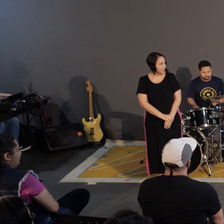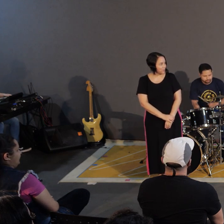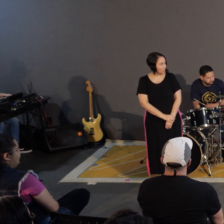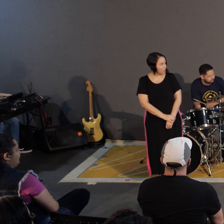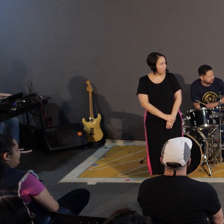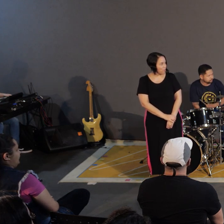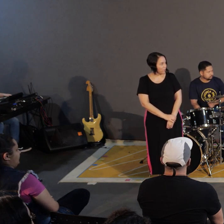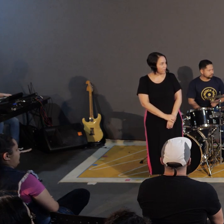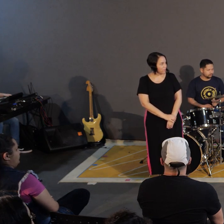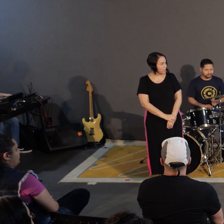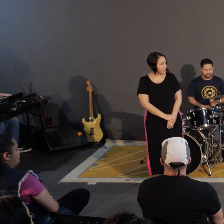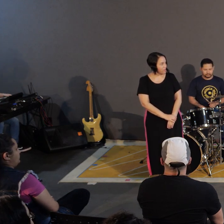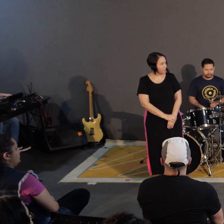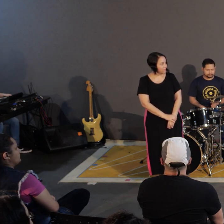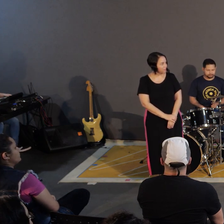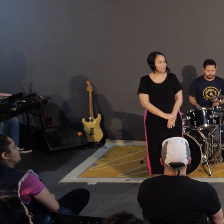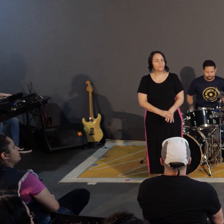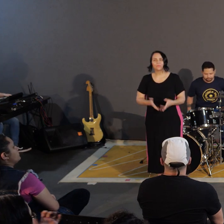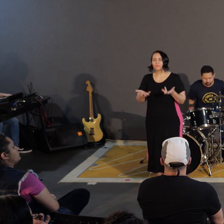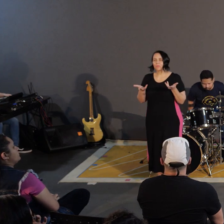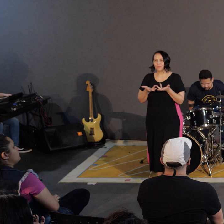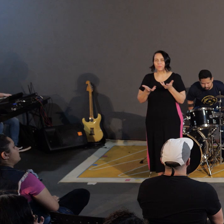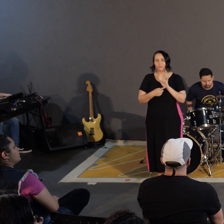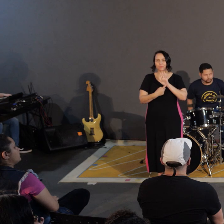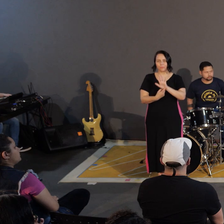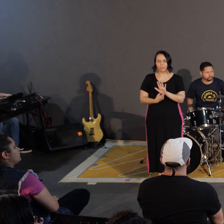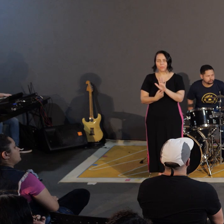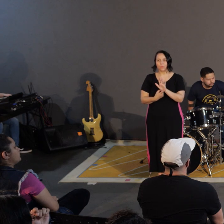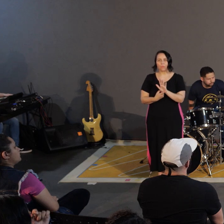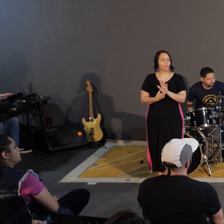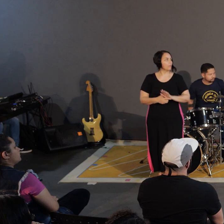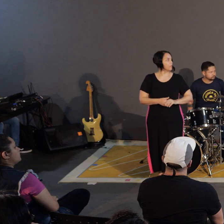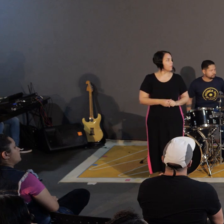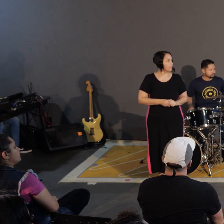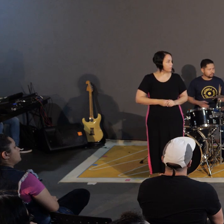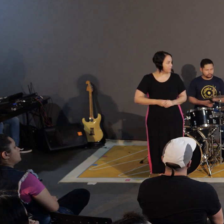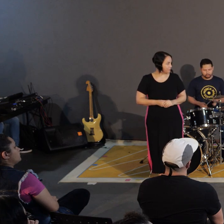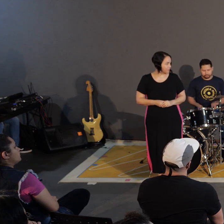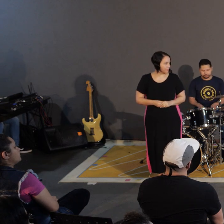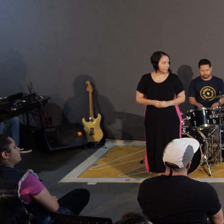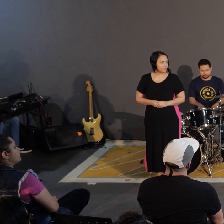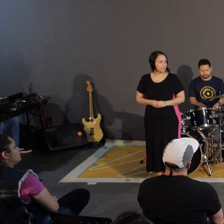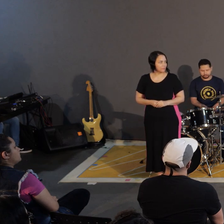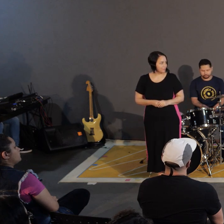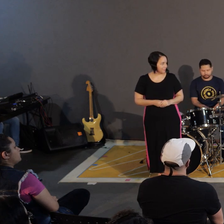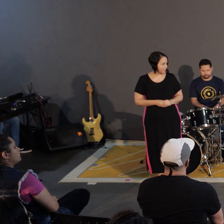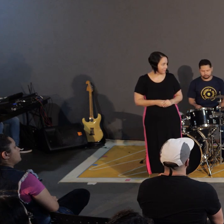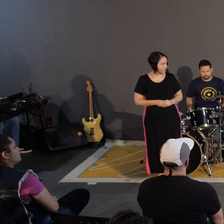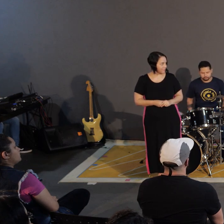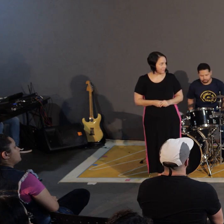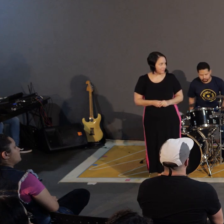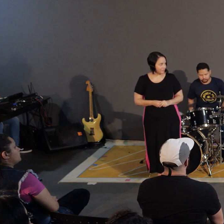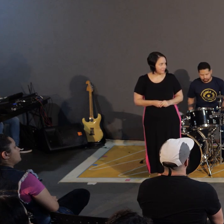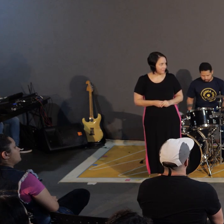Bora lá, galera. E agora, né, a gente vai fazer uma música aqui, ó, que é especial pro Anderson aqui, ó. Ele que